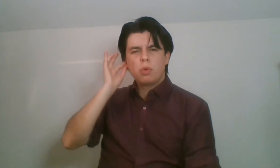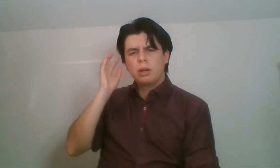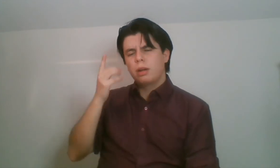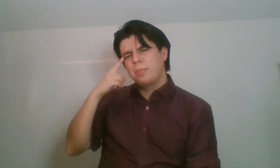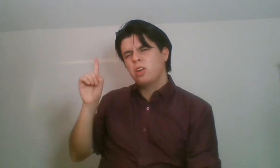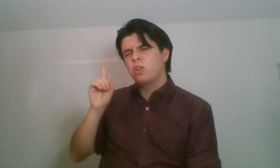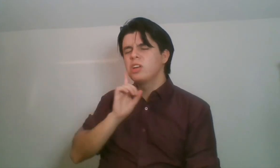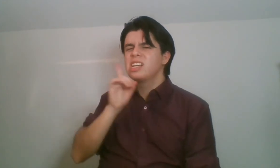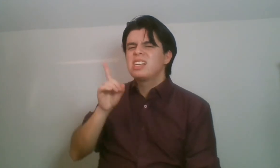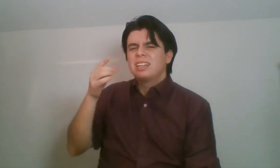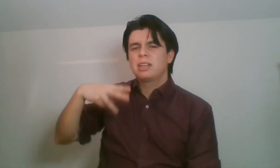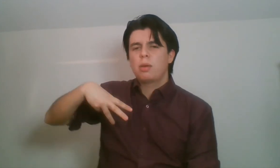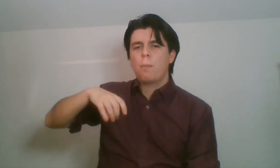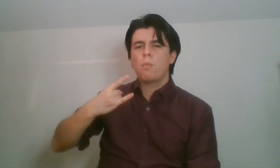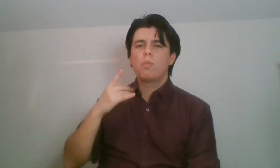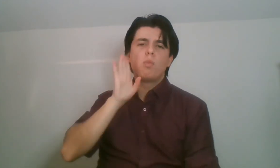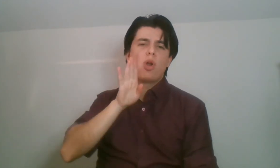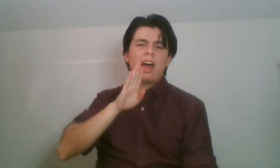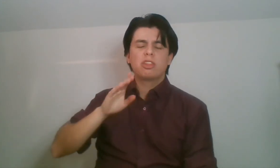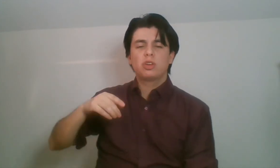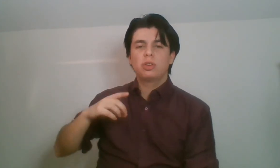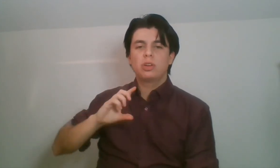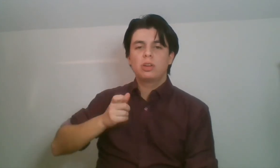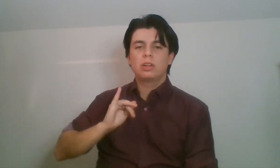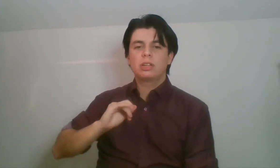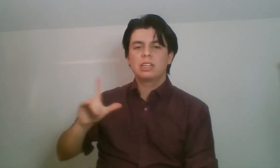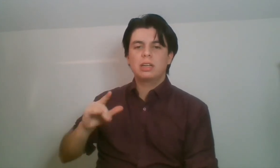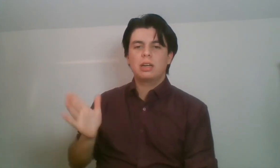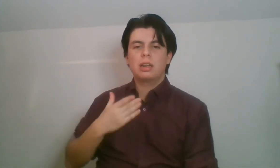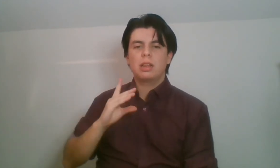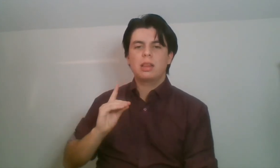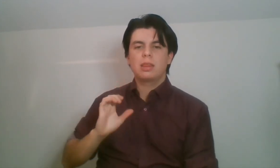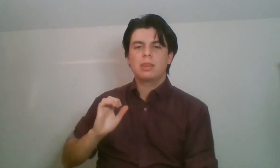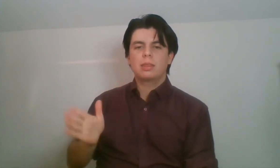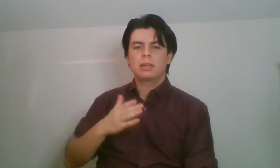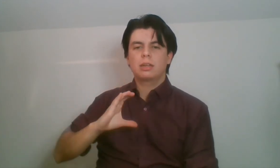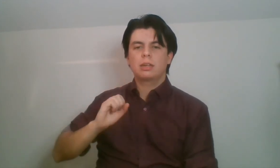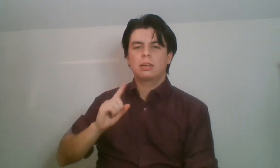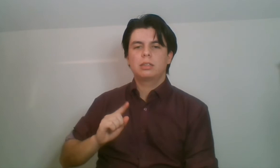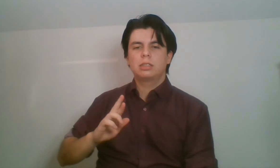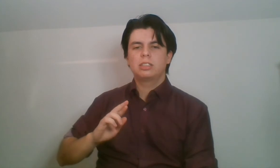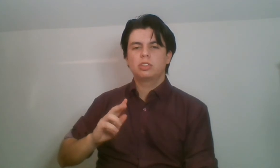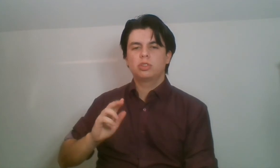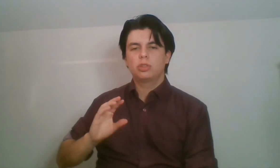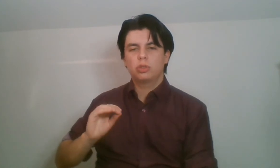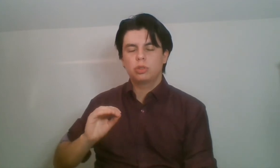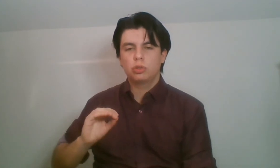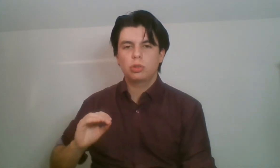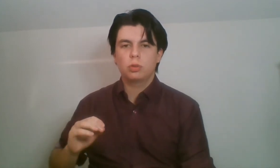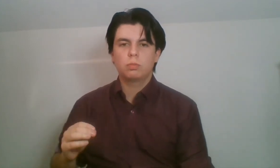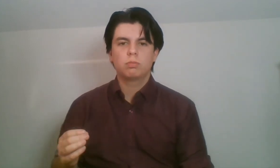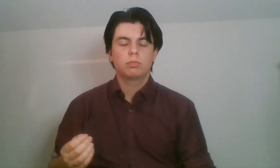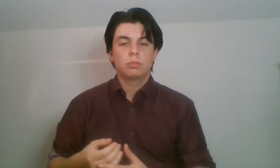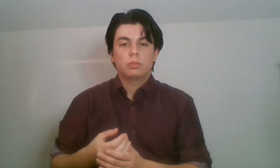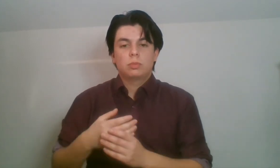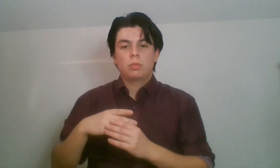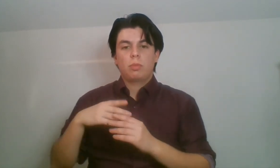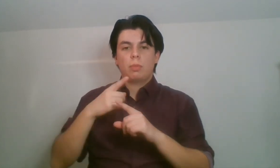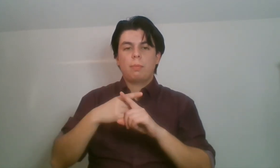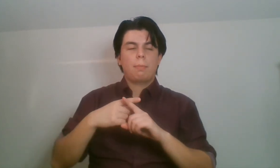Chile desde el arte. Pero, ¿quién fue entonces, María Irene, este señor, este Mulato Gil de Castro?